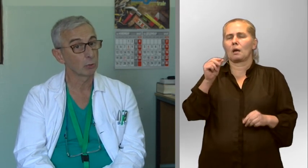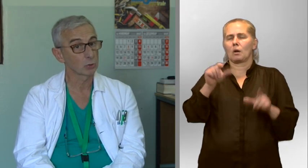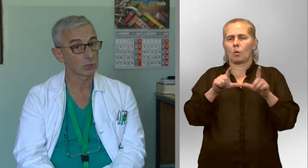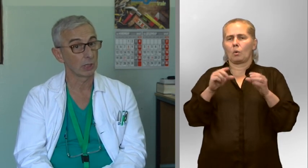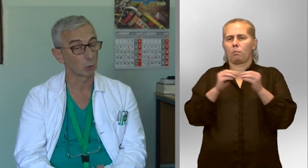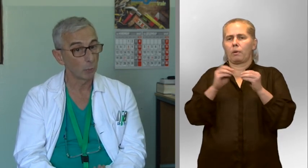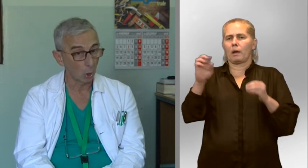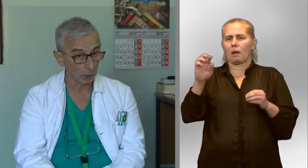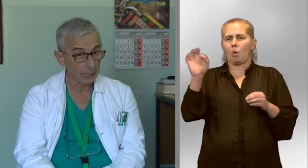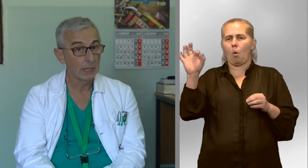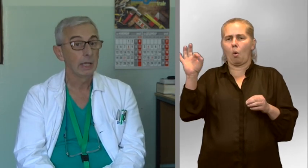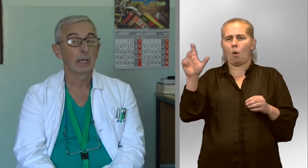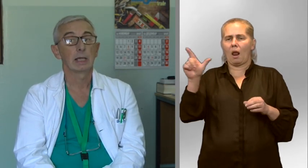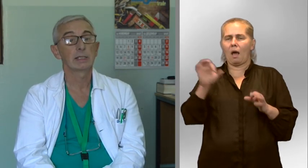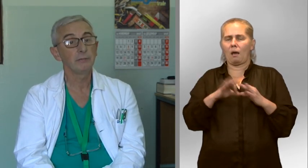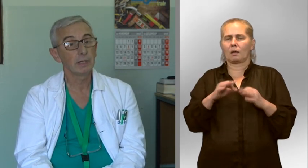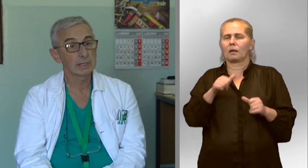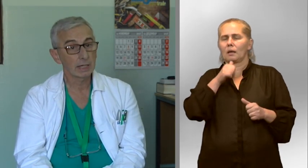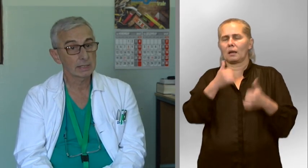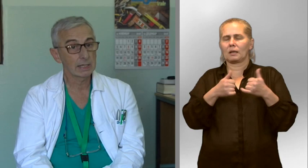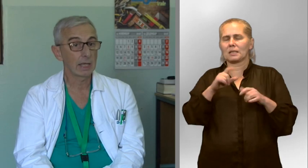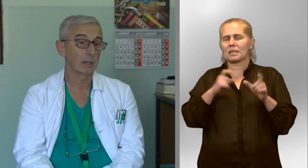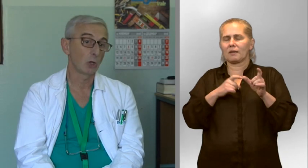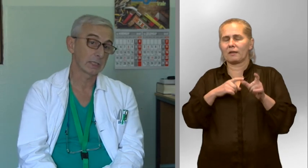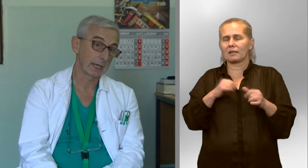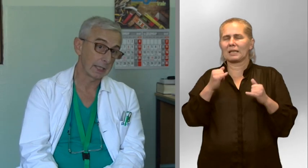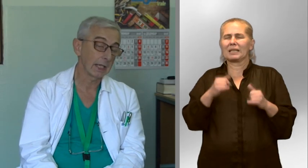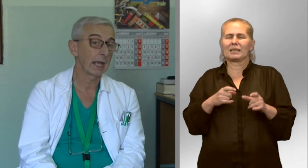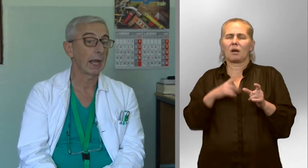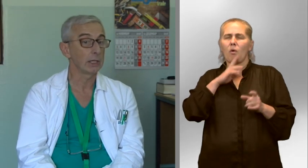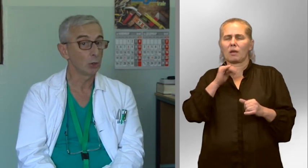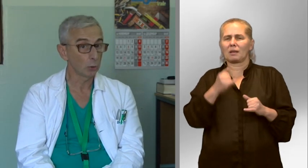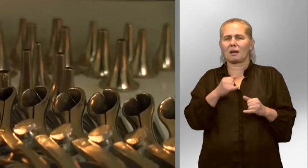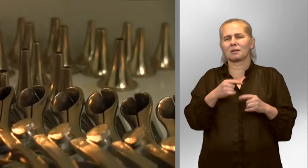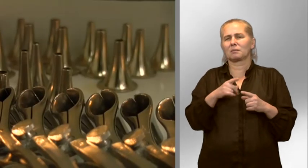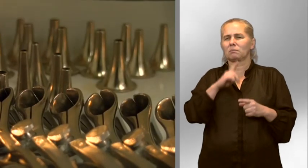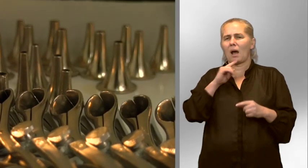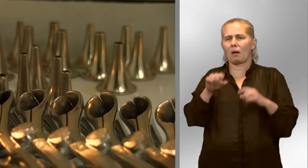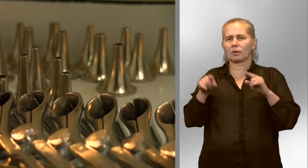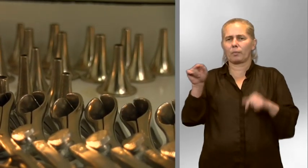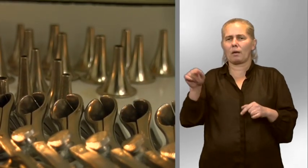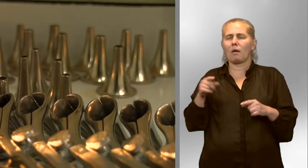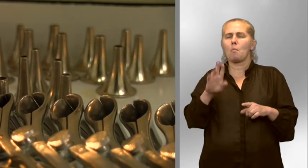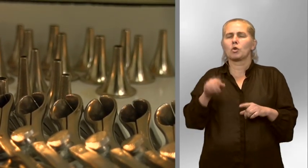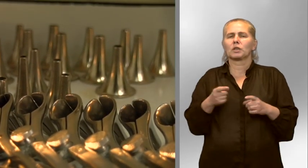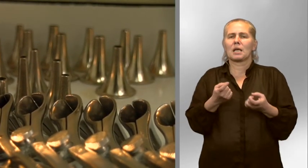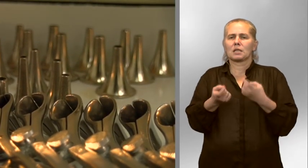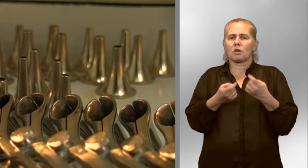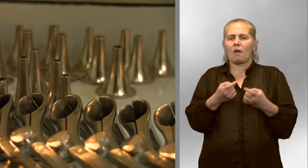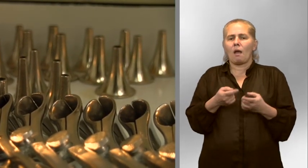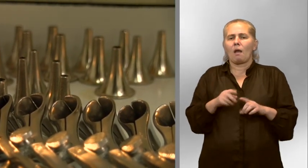opasan virus rubeole. Sifilis danas je dosta redak, ali i on može da izazove